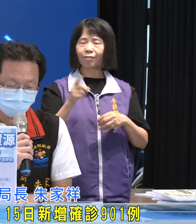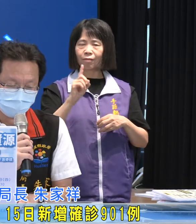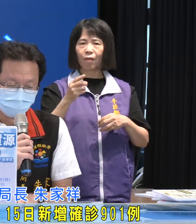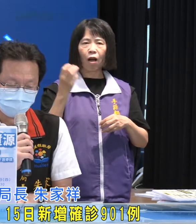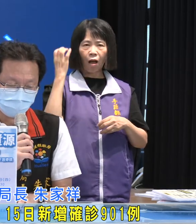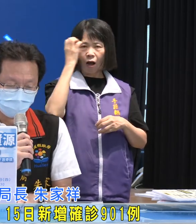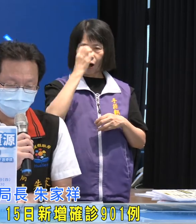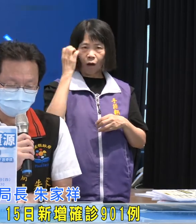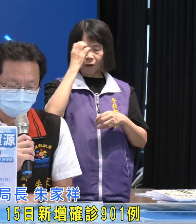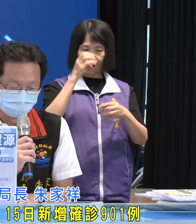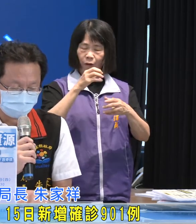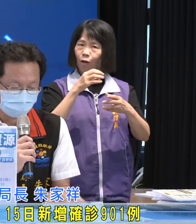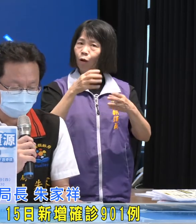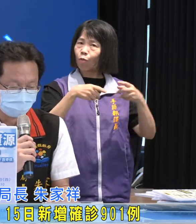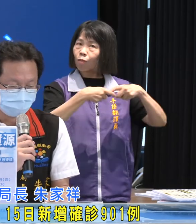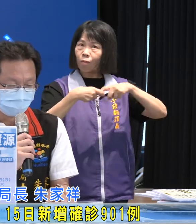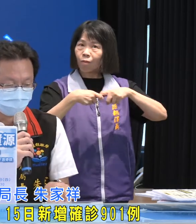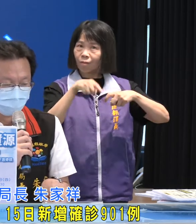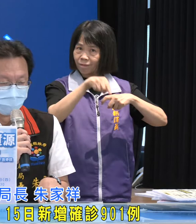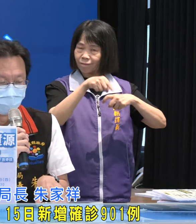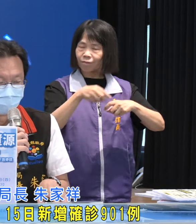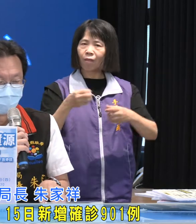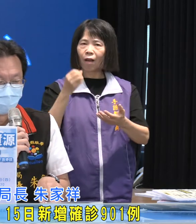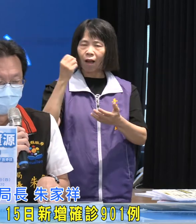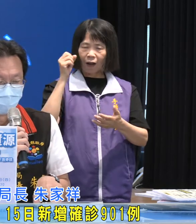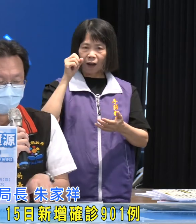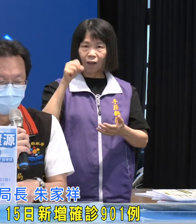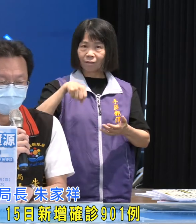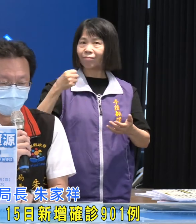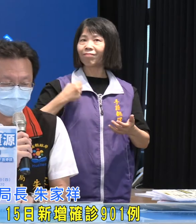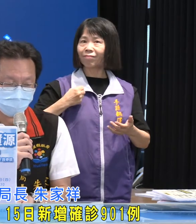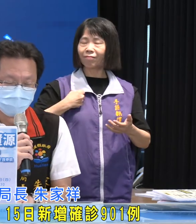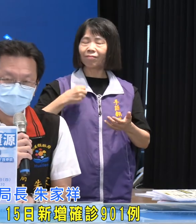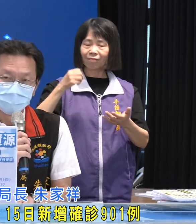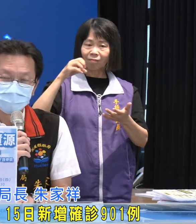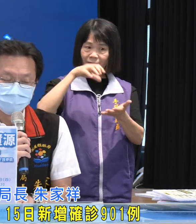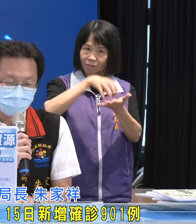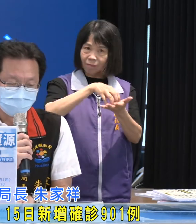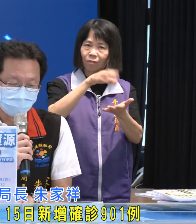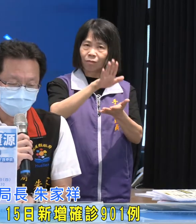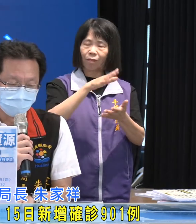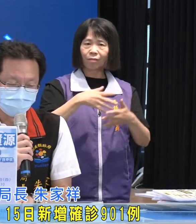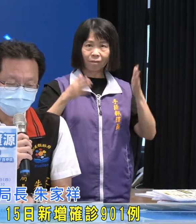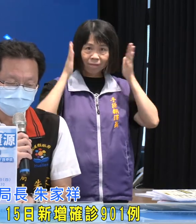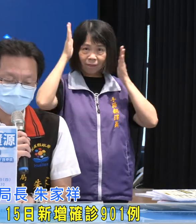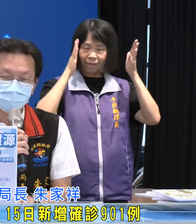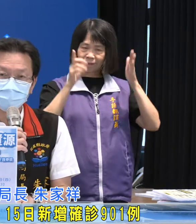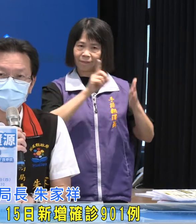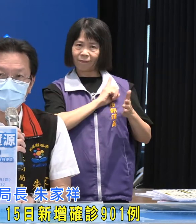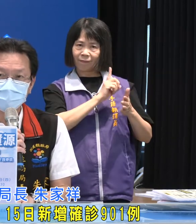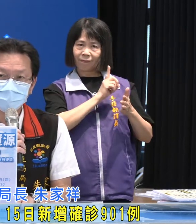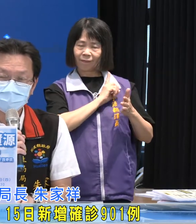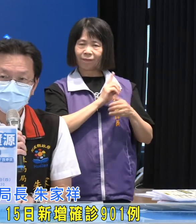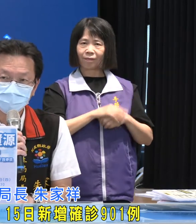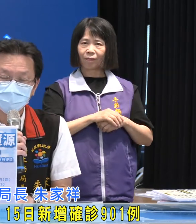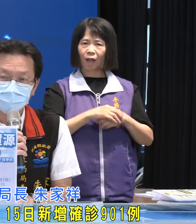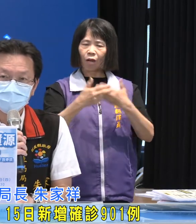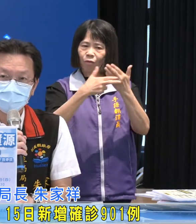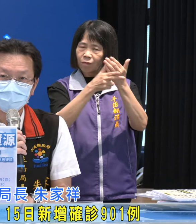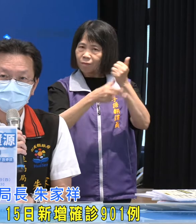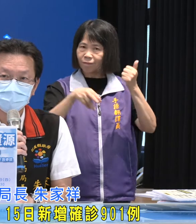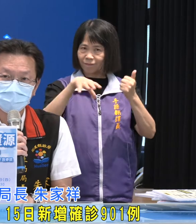欧盟的这个认证在认证那在马来西亚本身它的